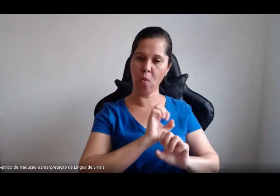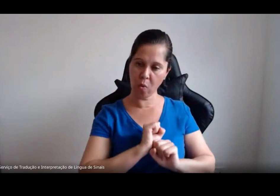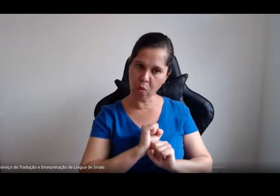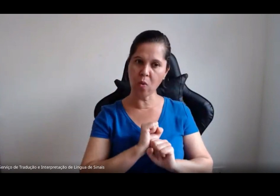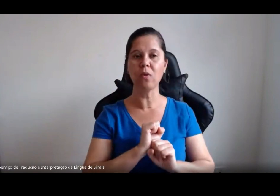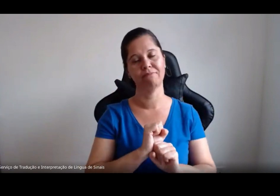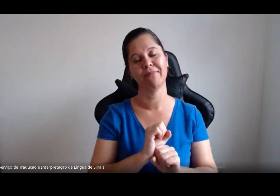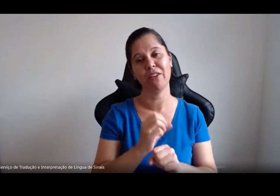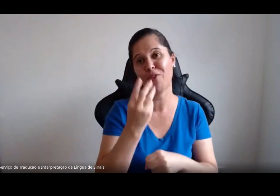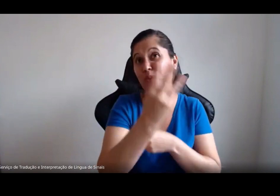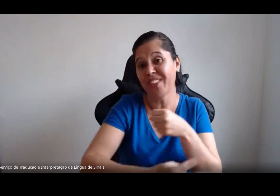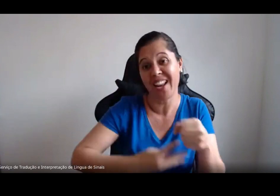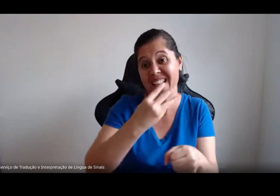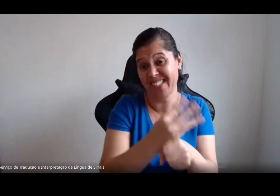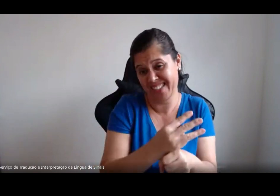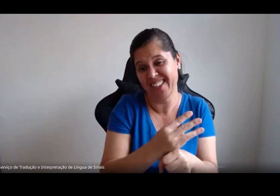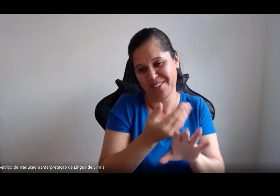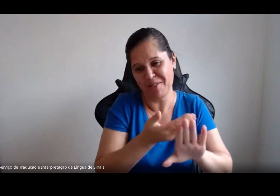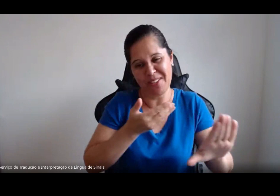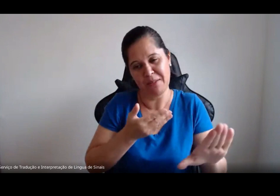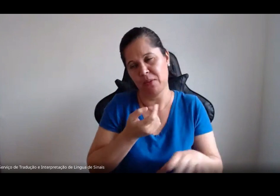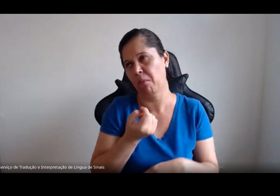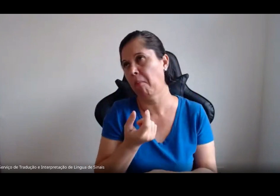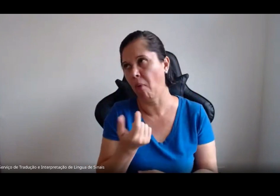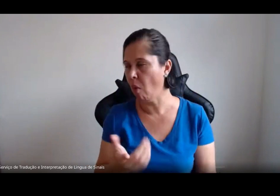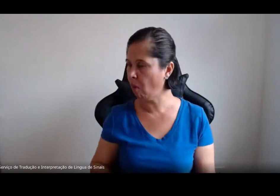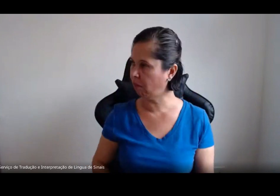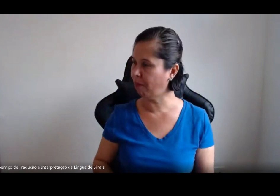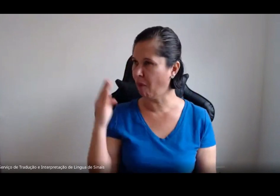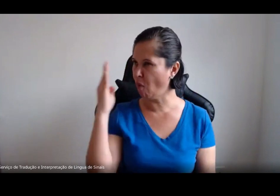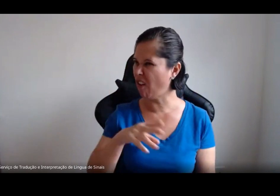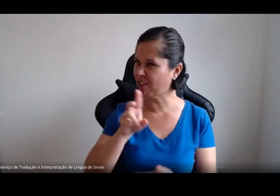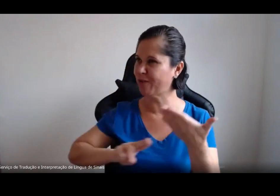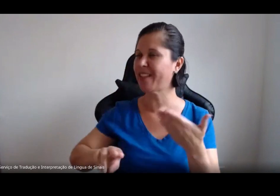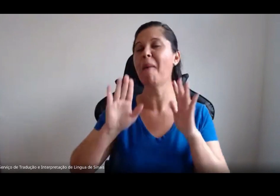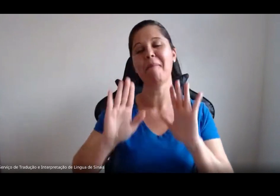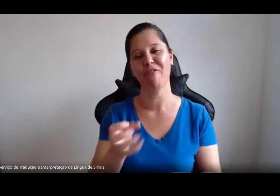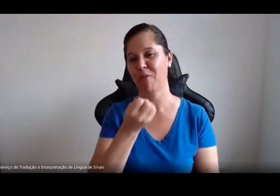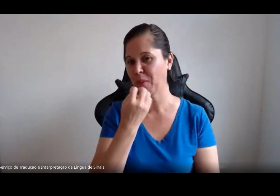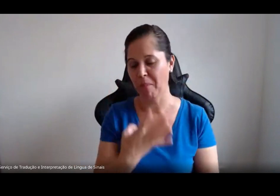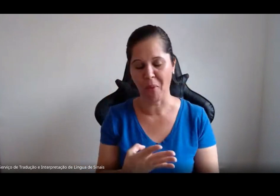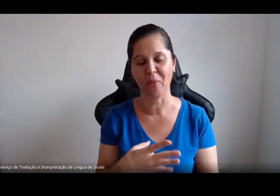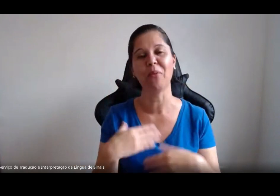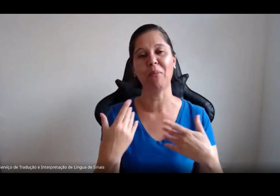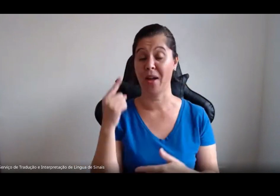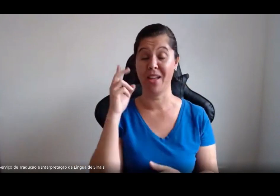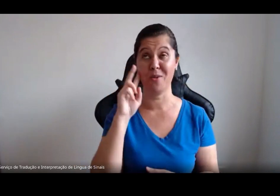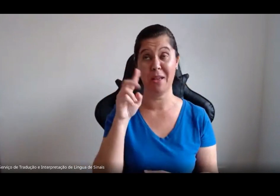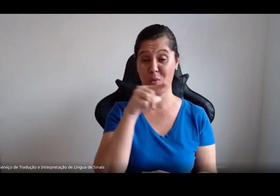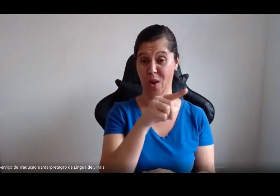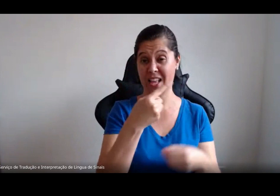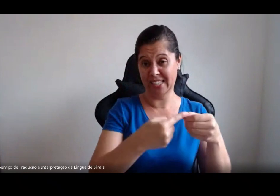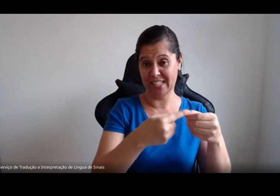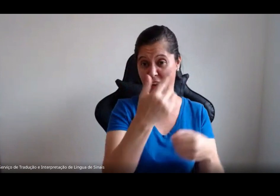por pouco tempo, por 3 anos. Eles nos deram 3 anos de licença só, malvados. Bom, eu me lembro que